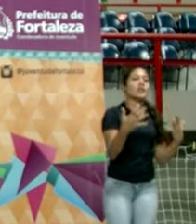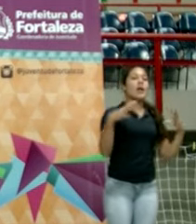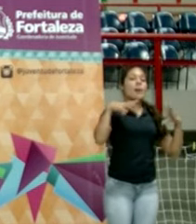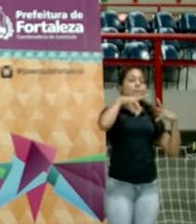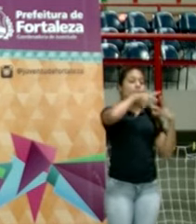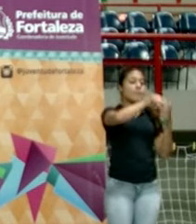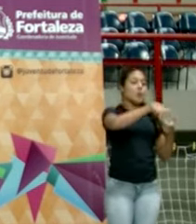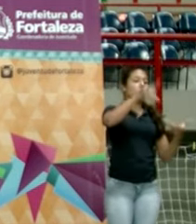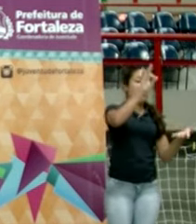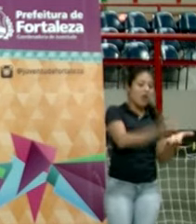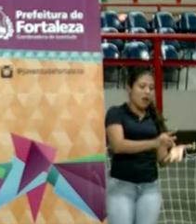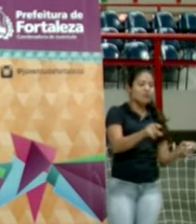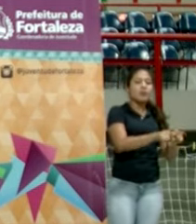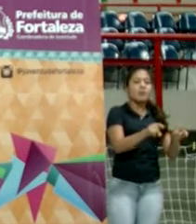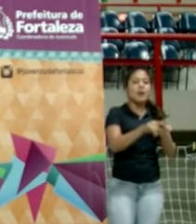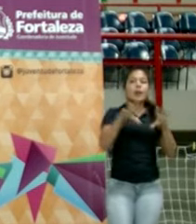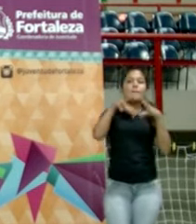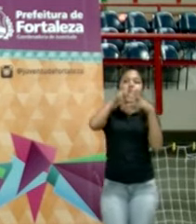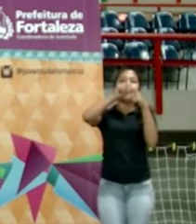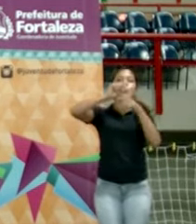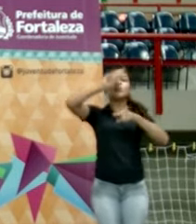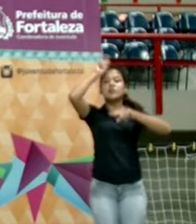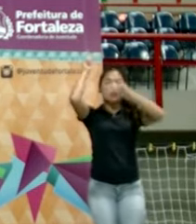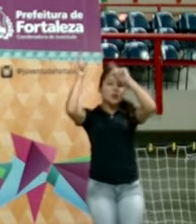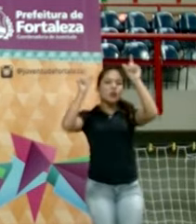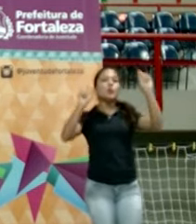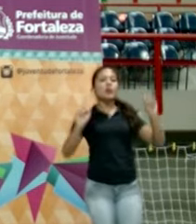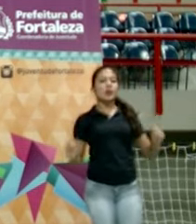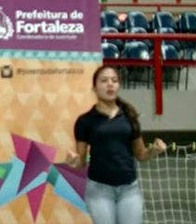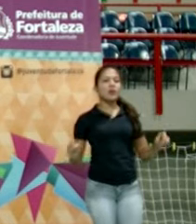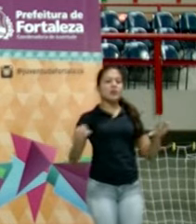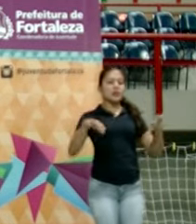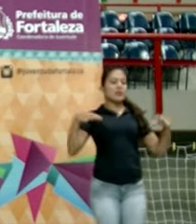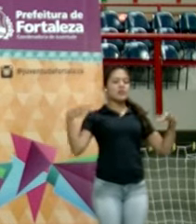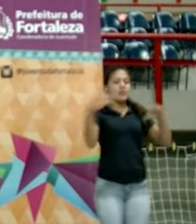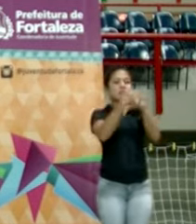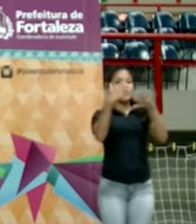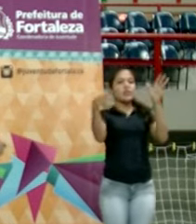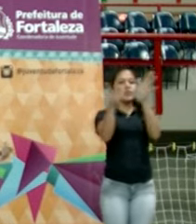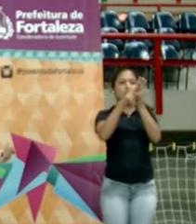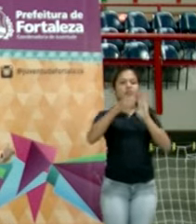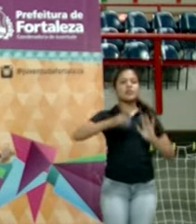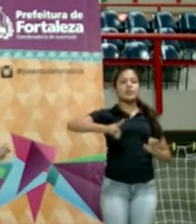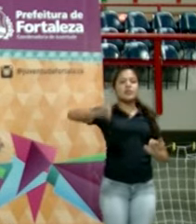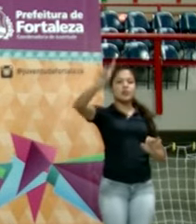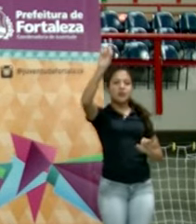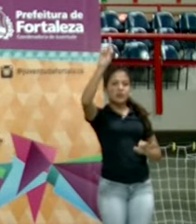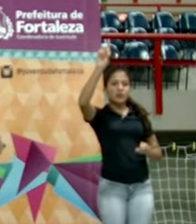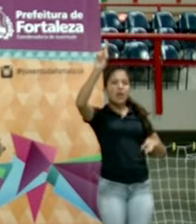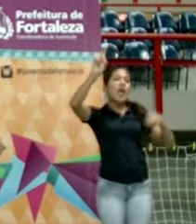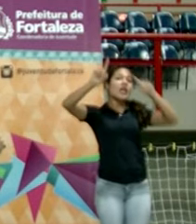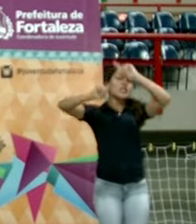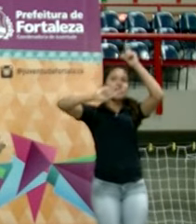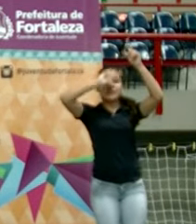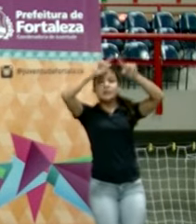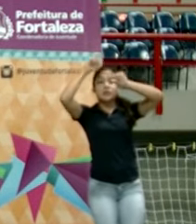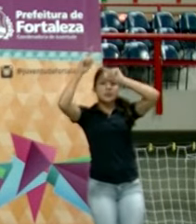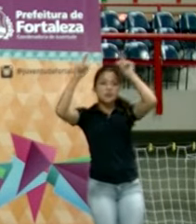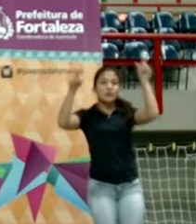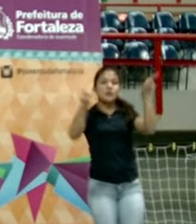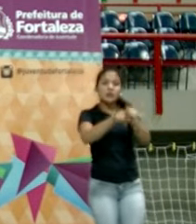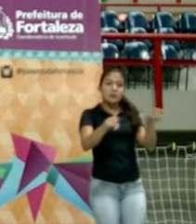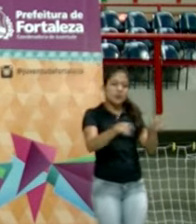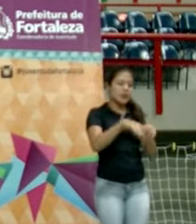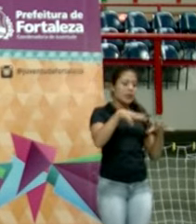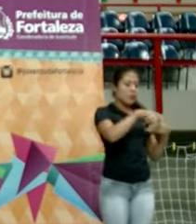o mundo das ideias, ele vai chamar a cidade de Deus, que é o mundo das ideias, e a cidade dos homens, que é o mundo real.